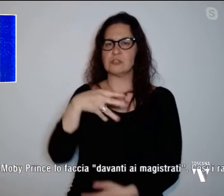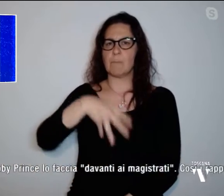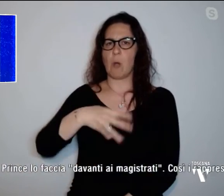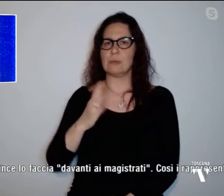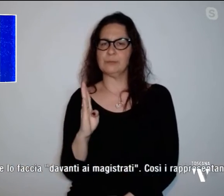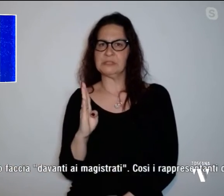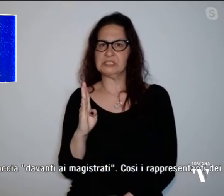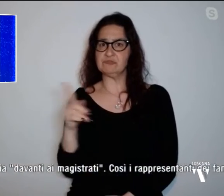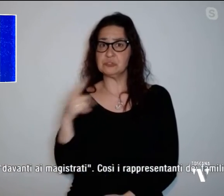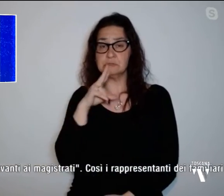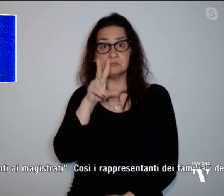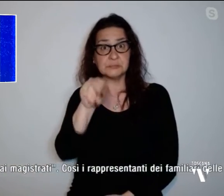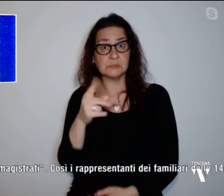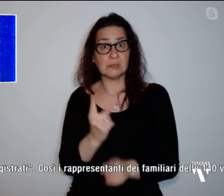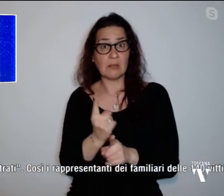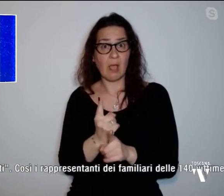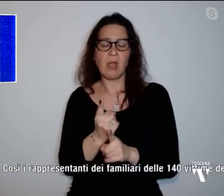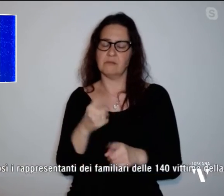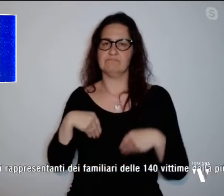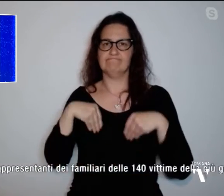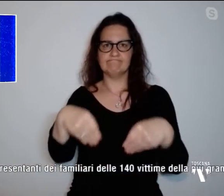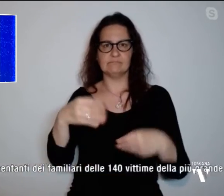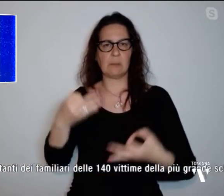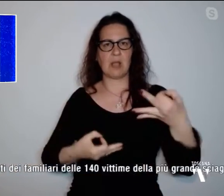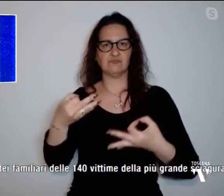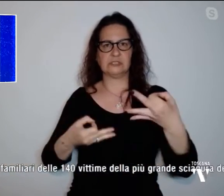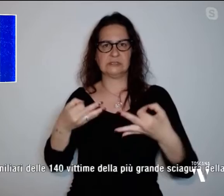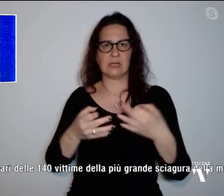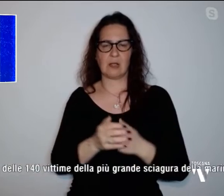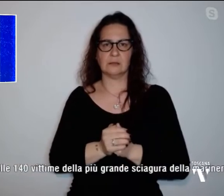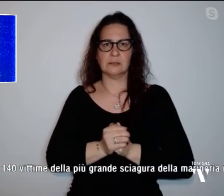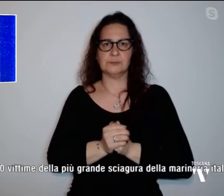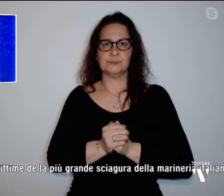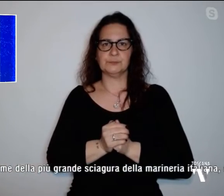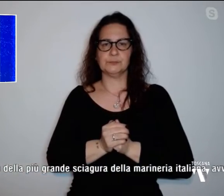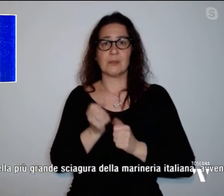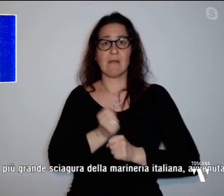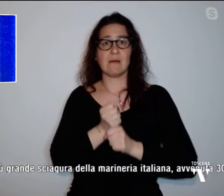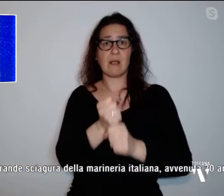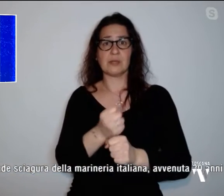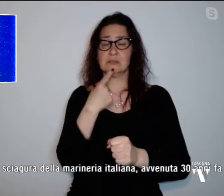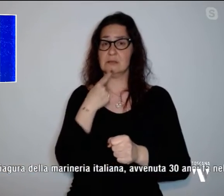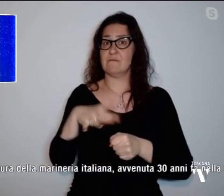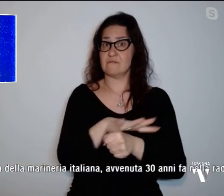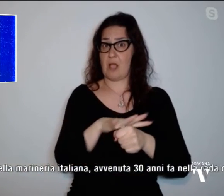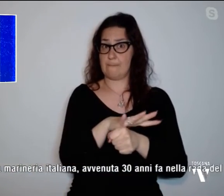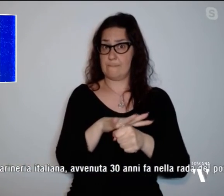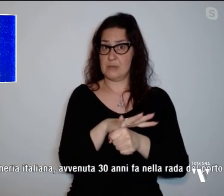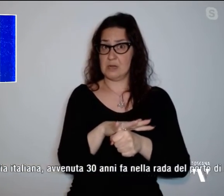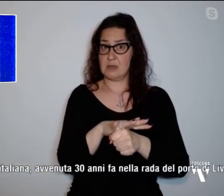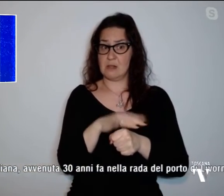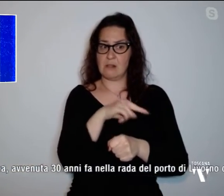faccia davanti ai magistrati. Così i rappresentanti dei familiari delle 140